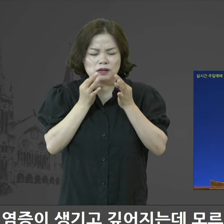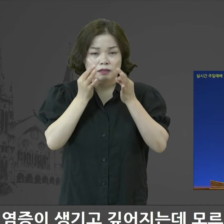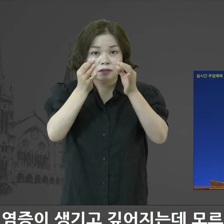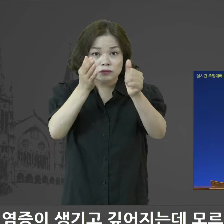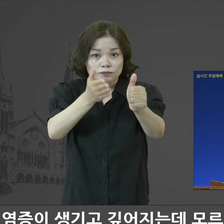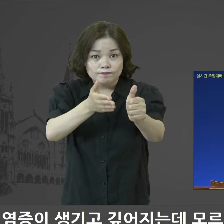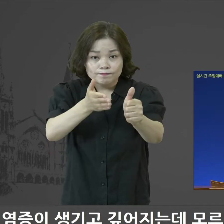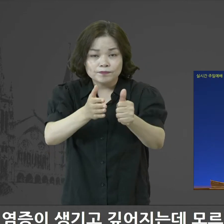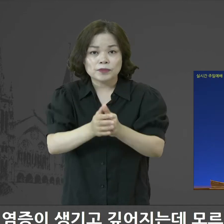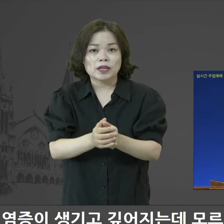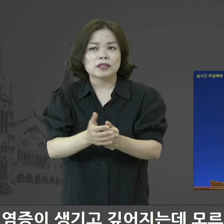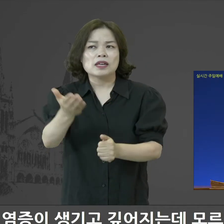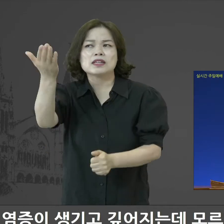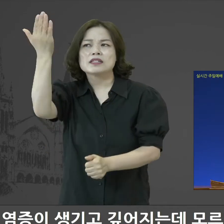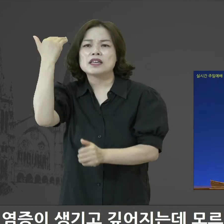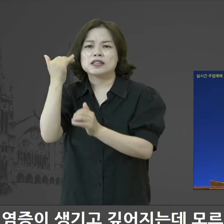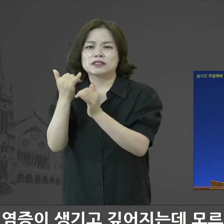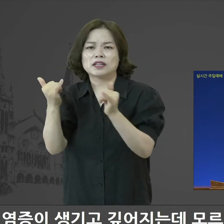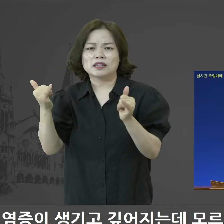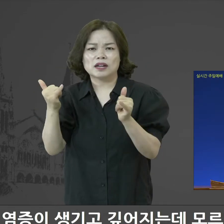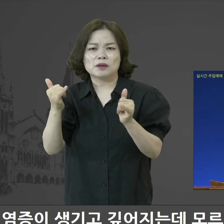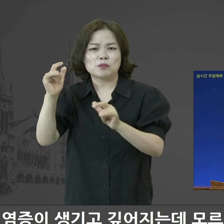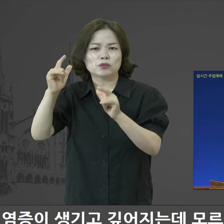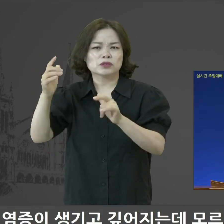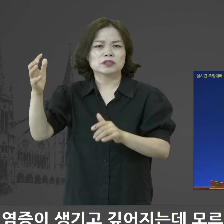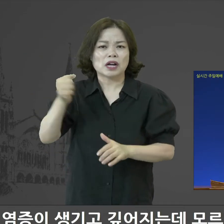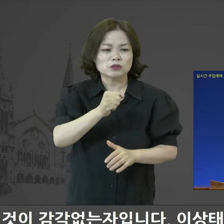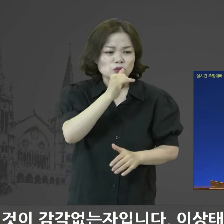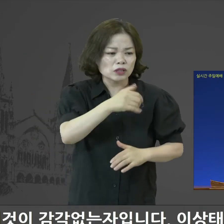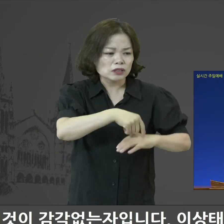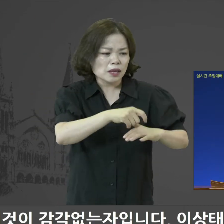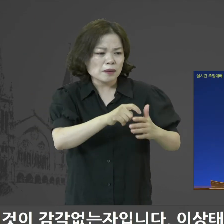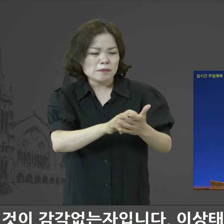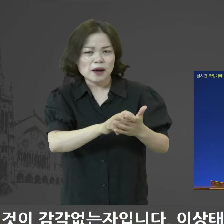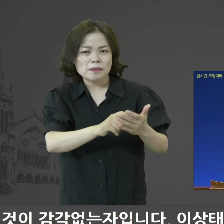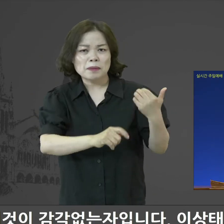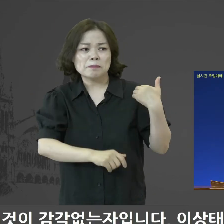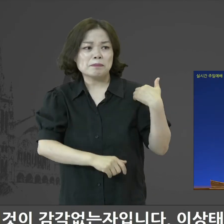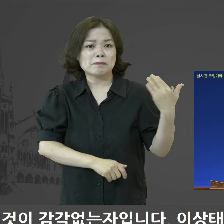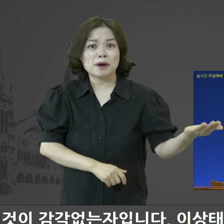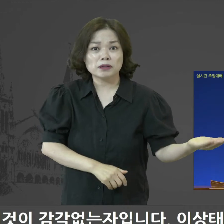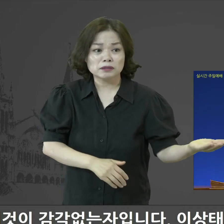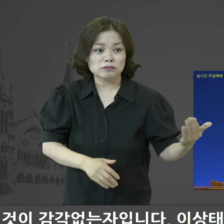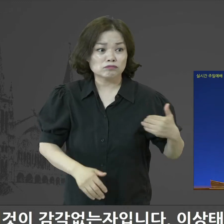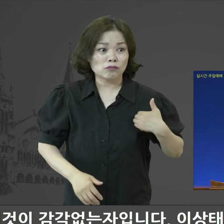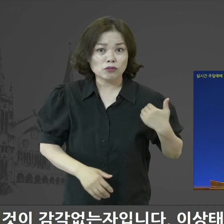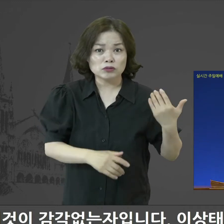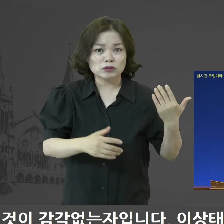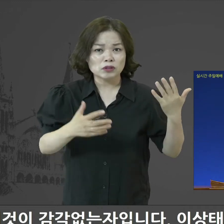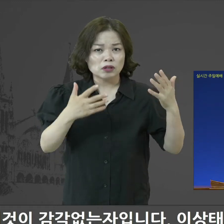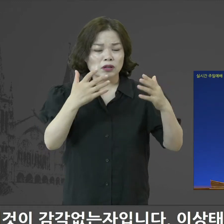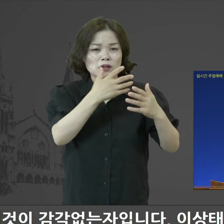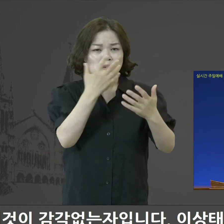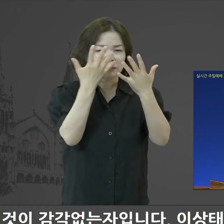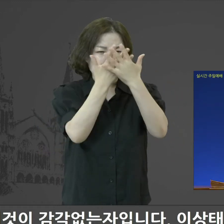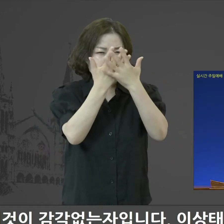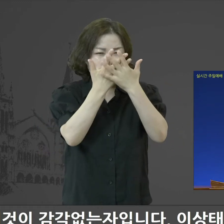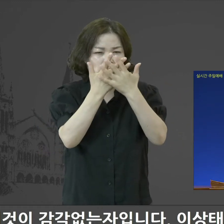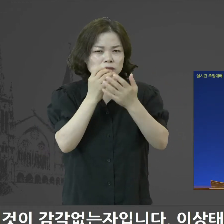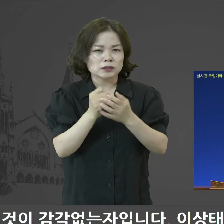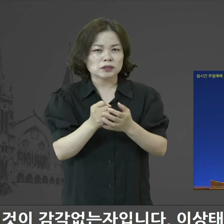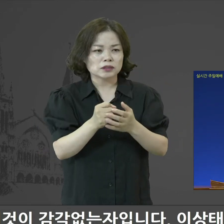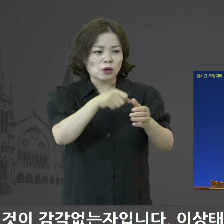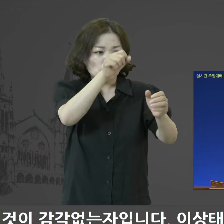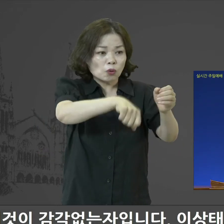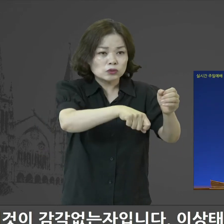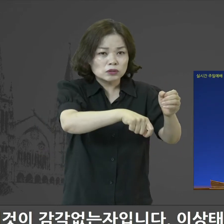부탁드립니다. 옛사람의 모습 붙들고 있으면 우리가 마음을 방치하면 자기도 모르는 사이에 어두워지고 고정이 되고, 어두워진